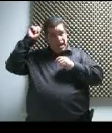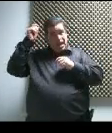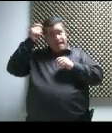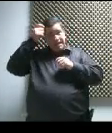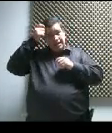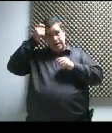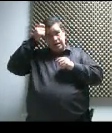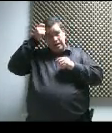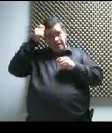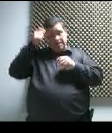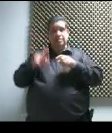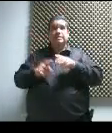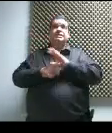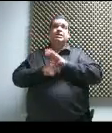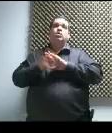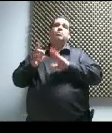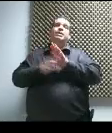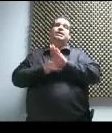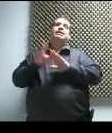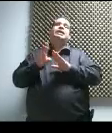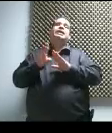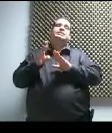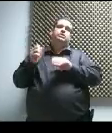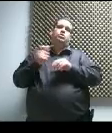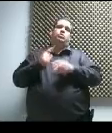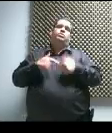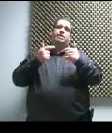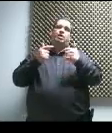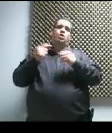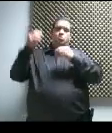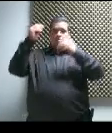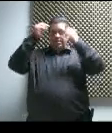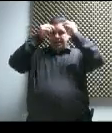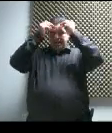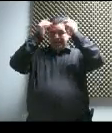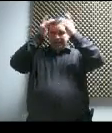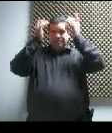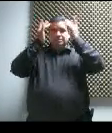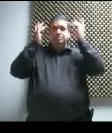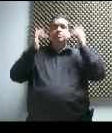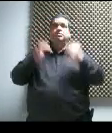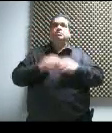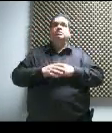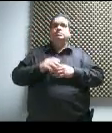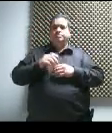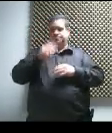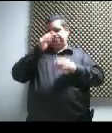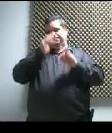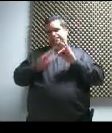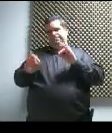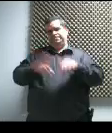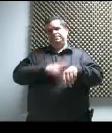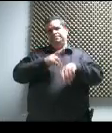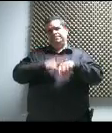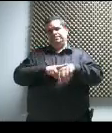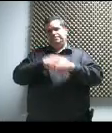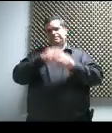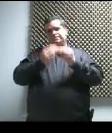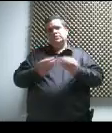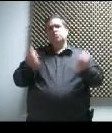programado para crecer el resto de tu vida y lo transporta a las áreas de calvicie y afinamiento. Simple, natural, la